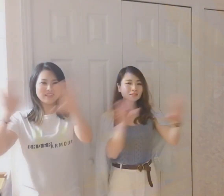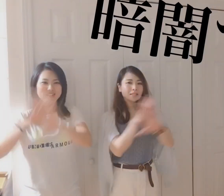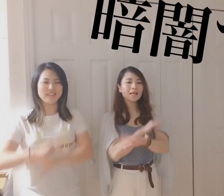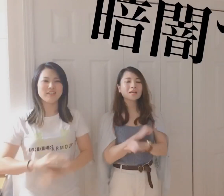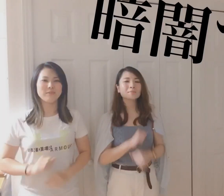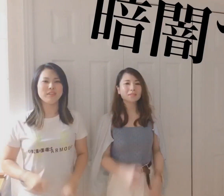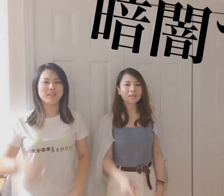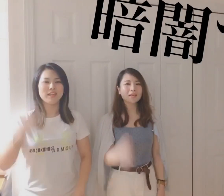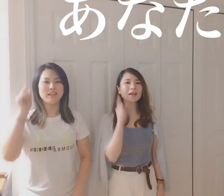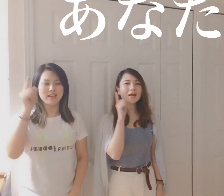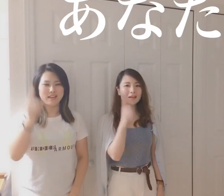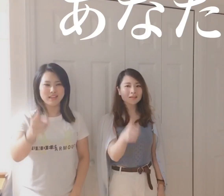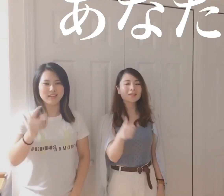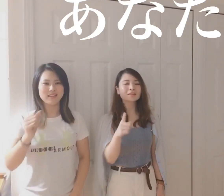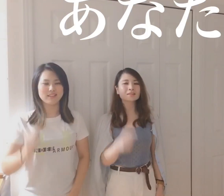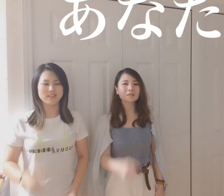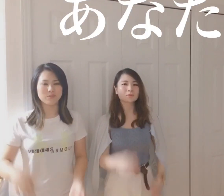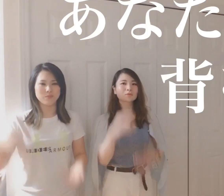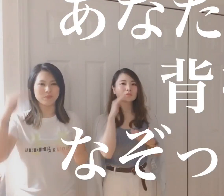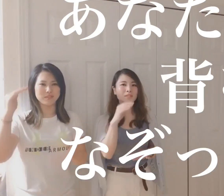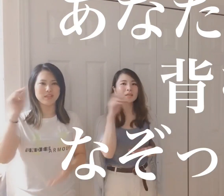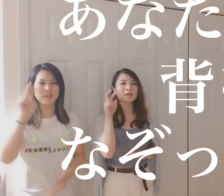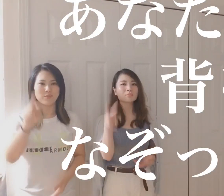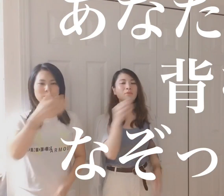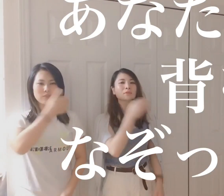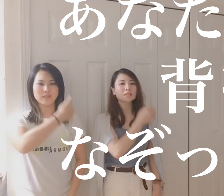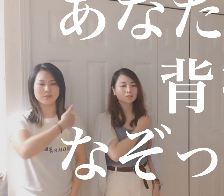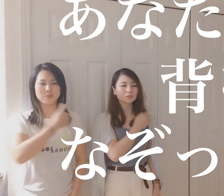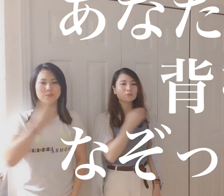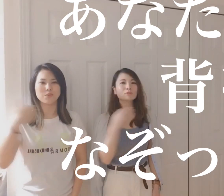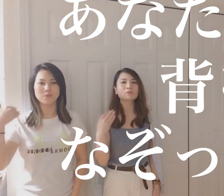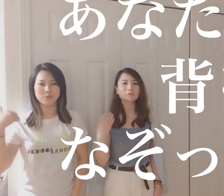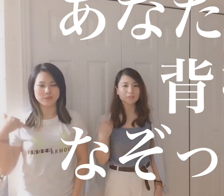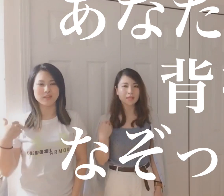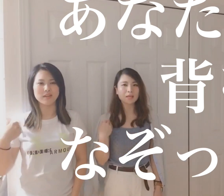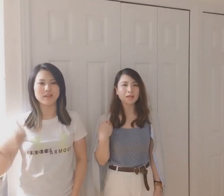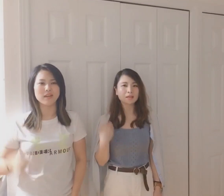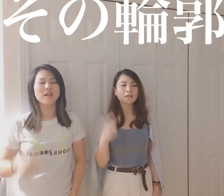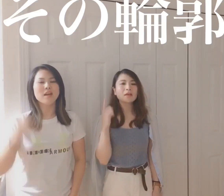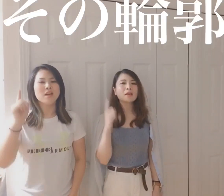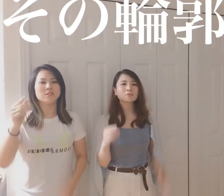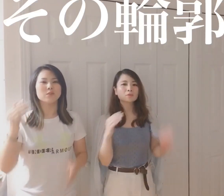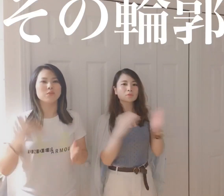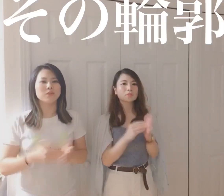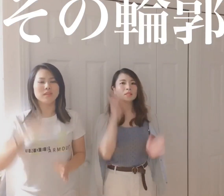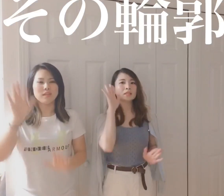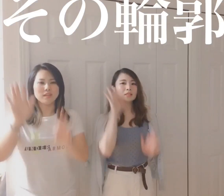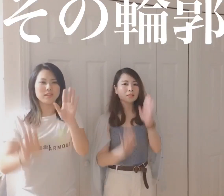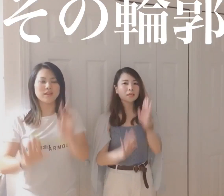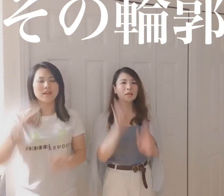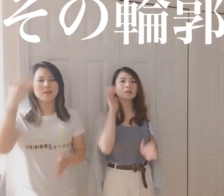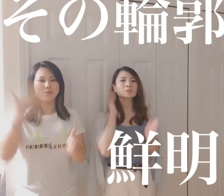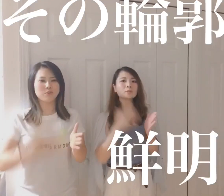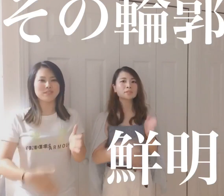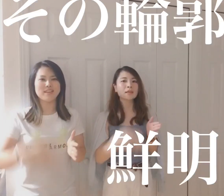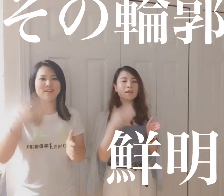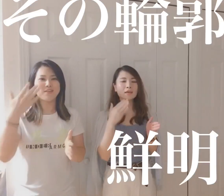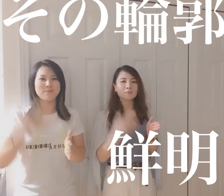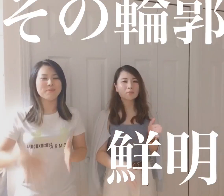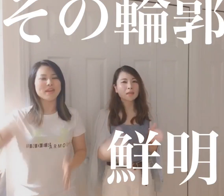暗闇であなたの背をなぞった、その輪郭を鮮明